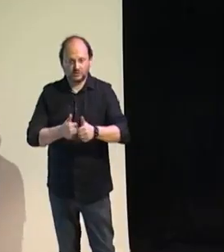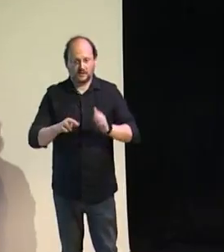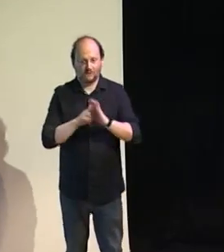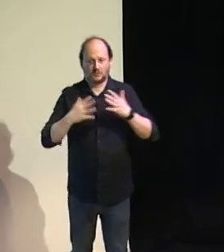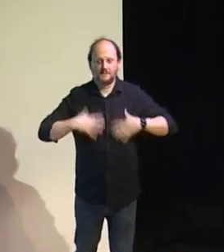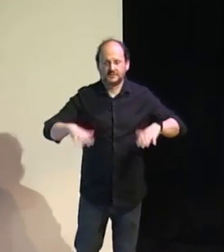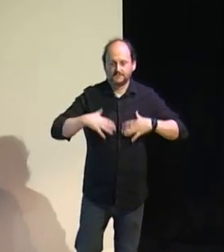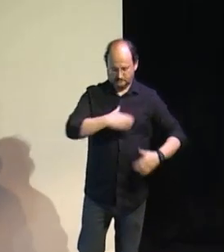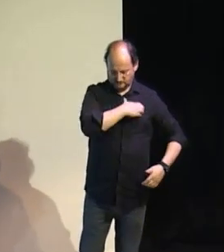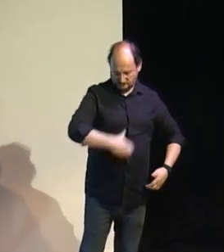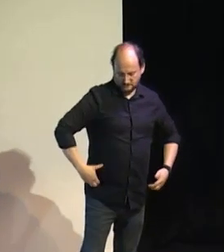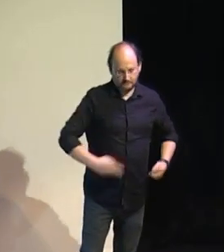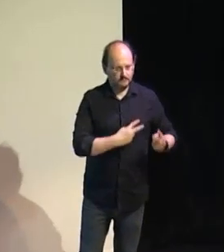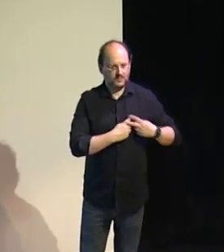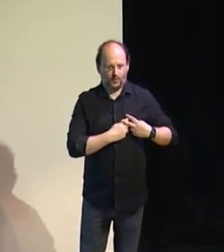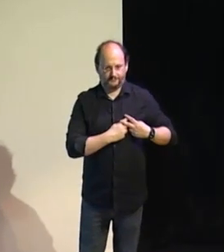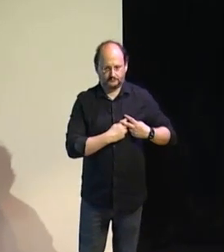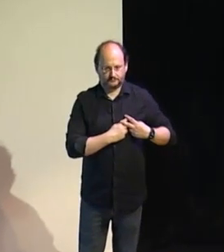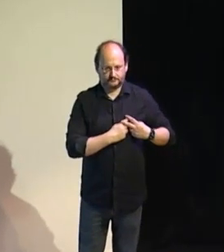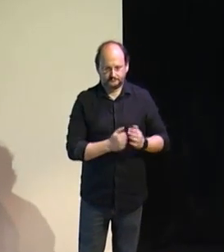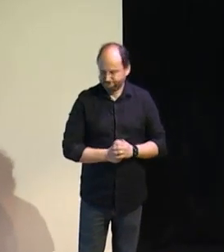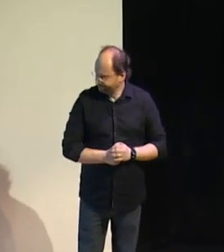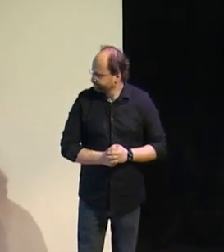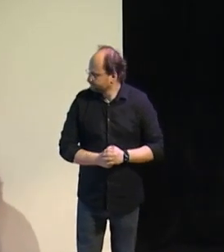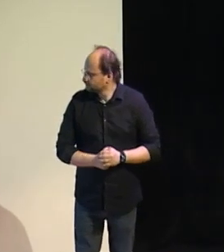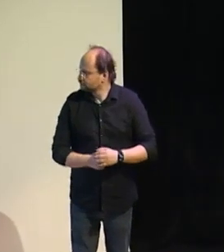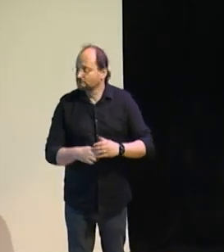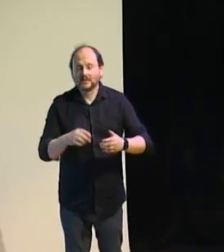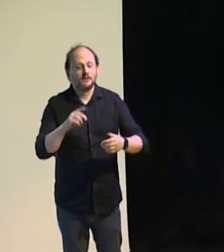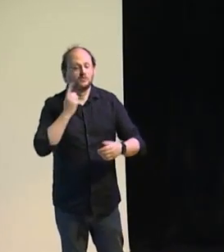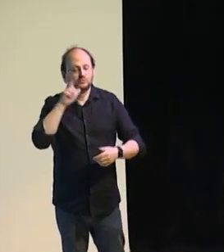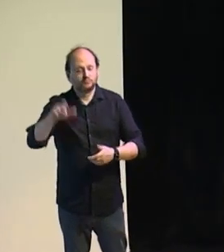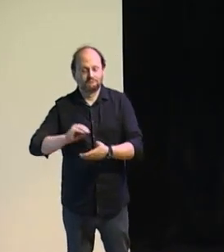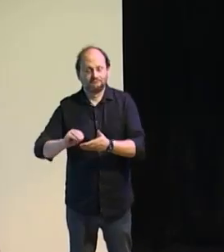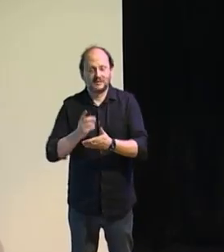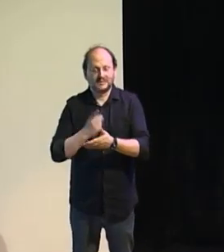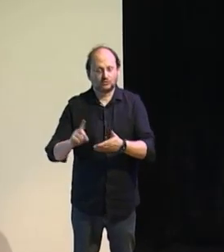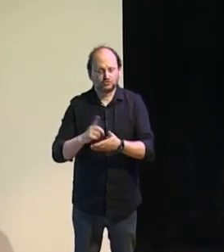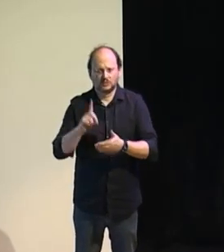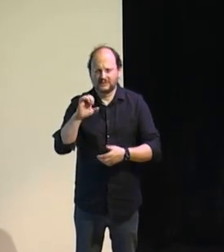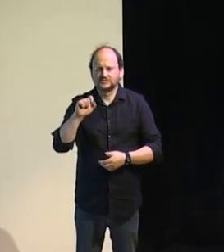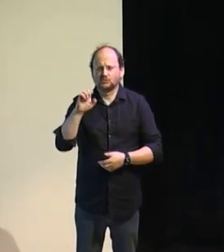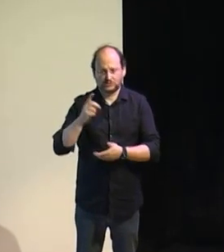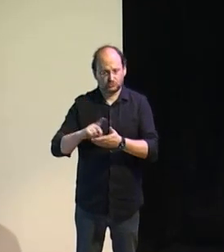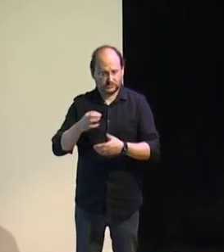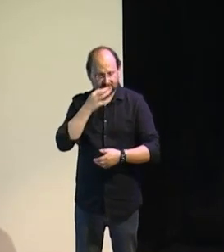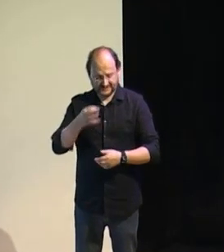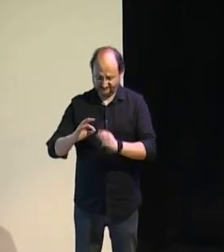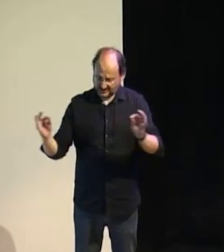et on a pu identifier un certain nombre de choses. D'abord, vous voyez que pour décrire un roi, il y a une étoile sur